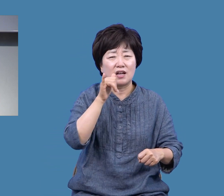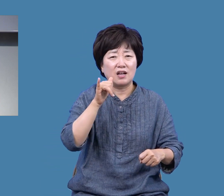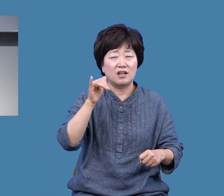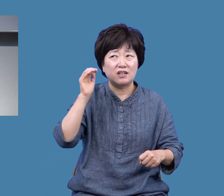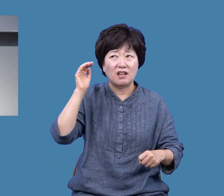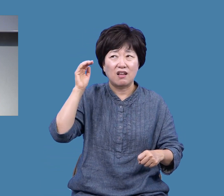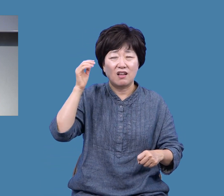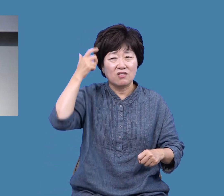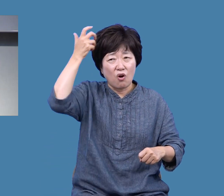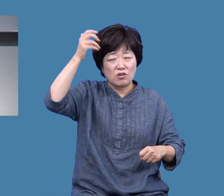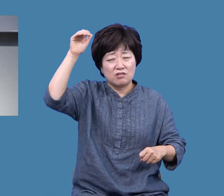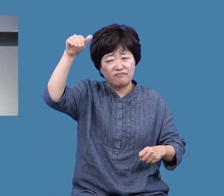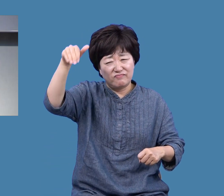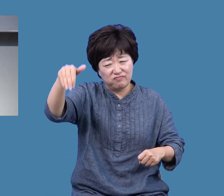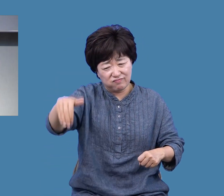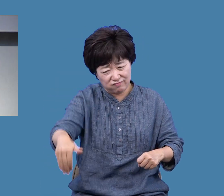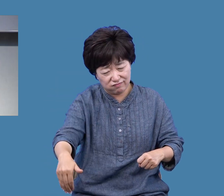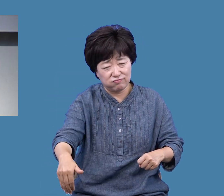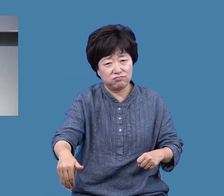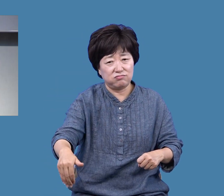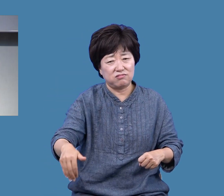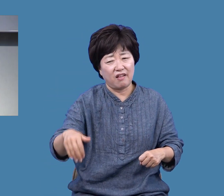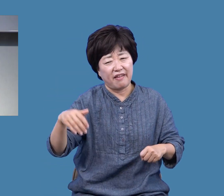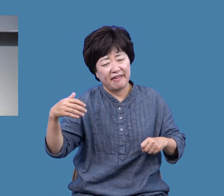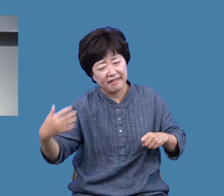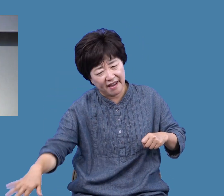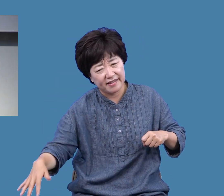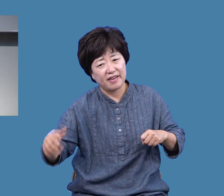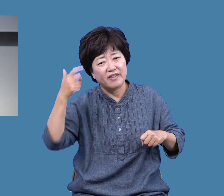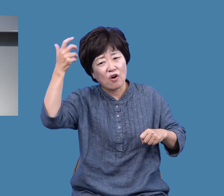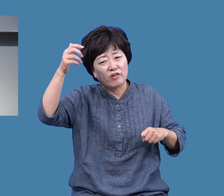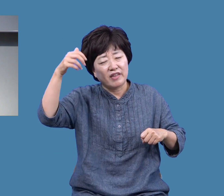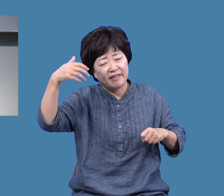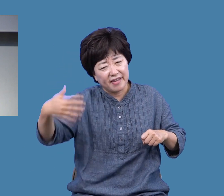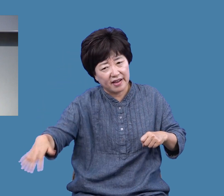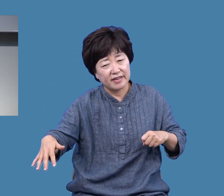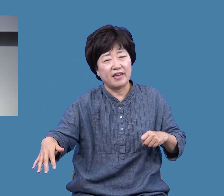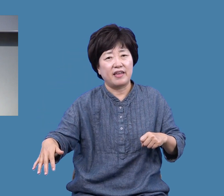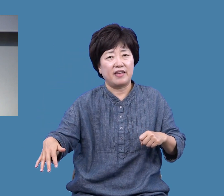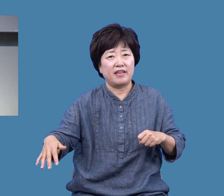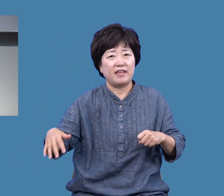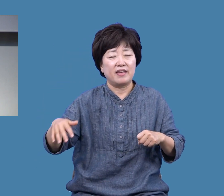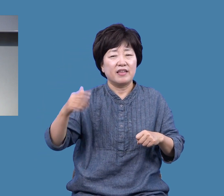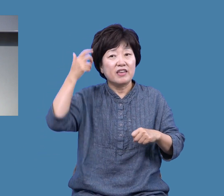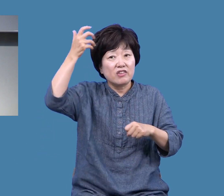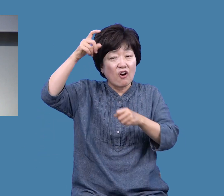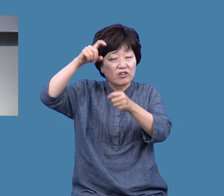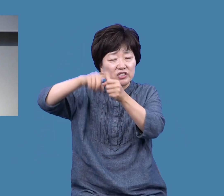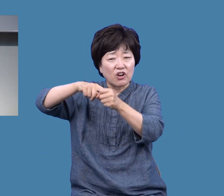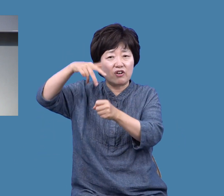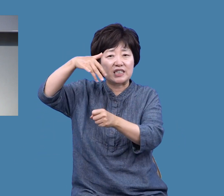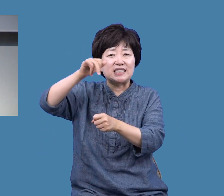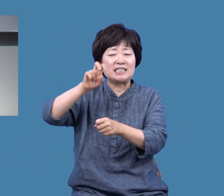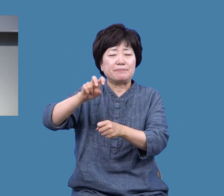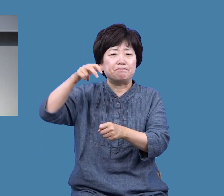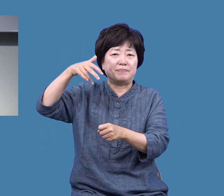죽는다는 표현은 좀 이상한데 약간 침체되고 약해질 수 있다는 거예요. 그것을 영적 침체라고 그러죠. 하여간